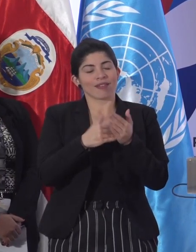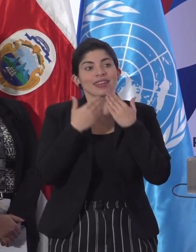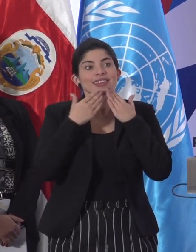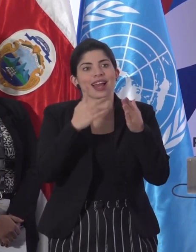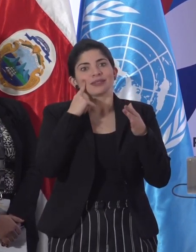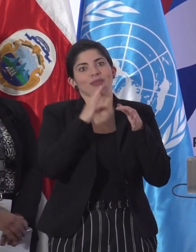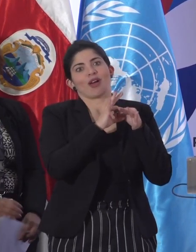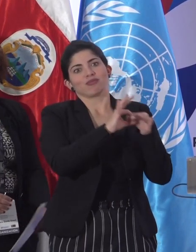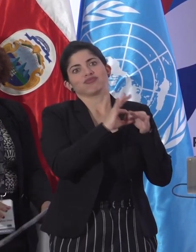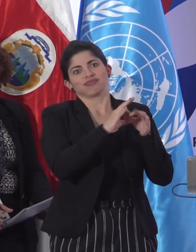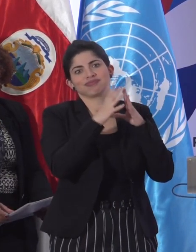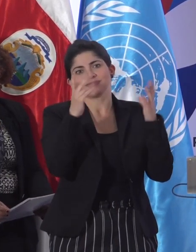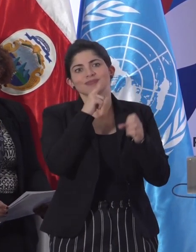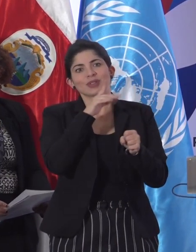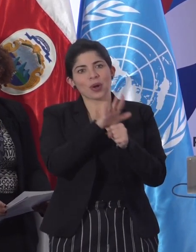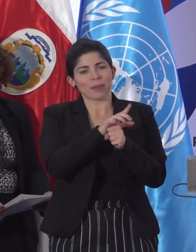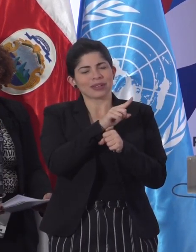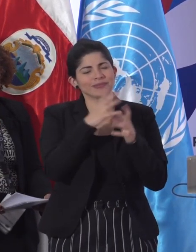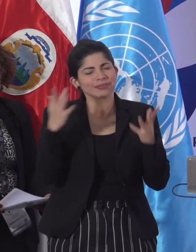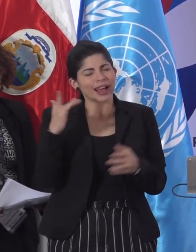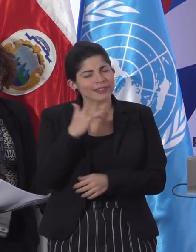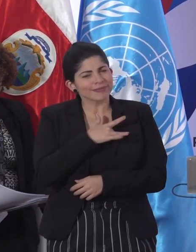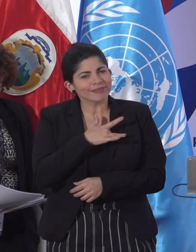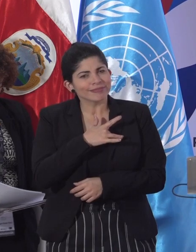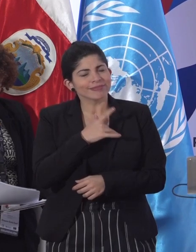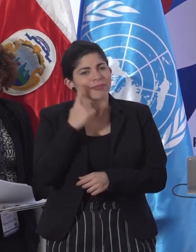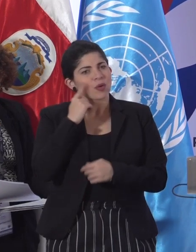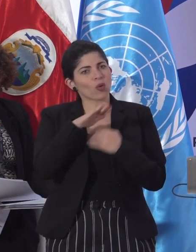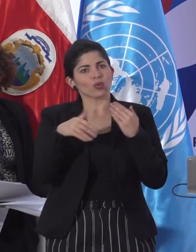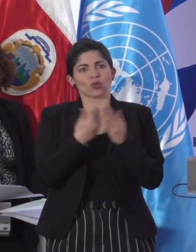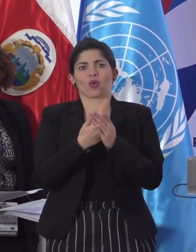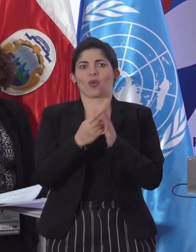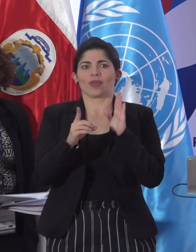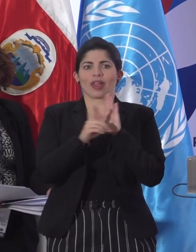aliada comprometida, apasionada por todos los